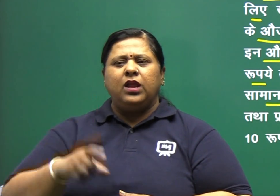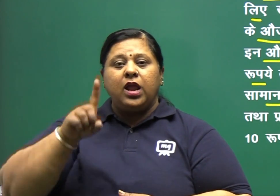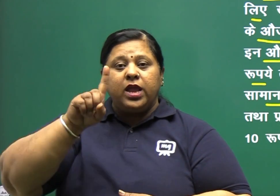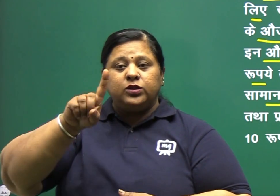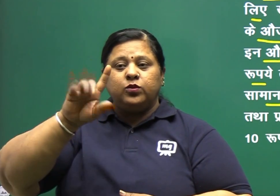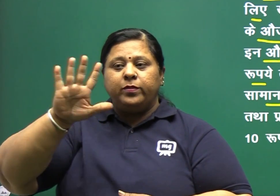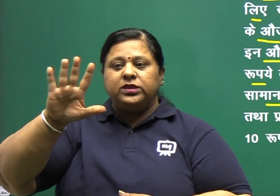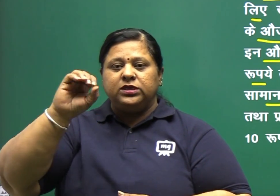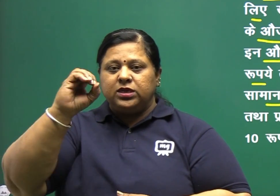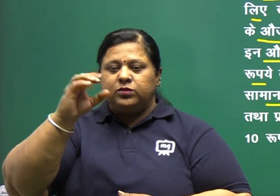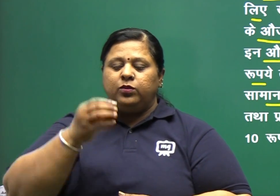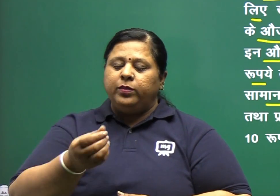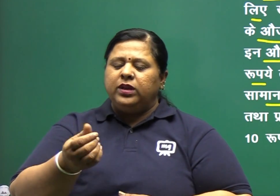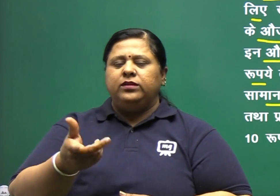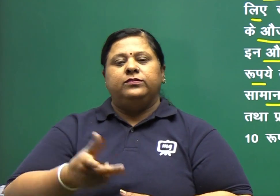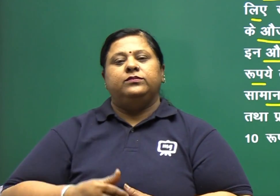150 रुपये